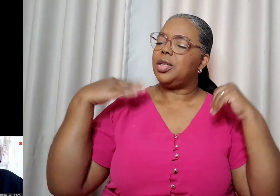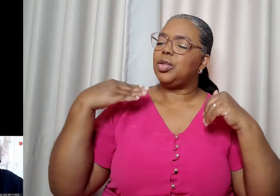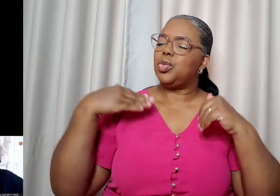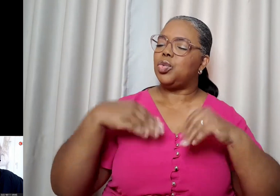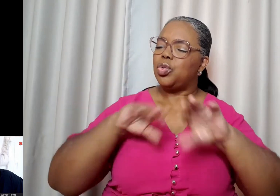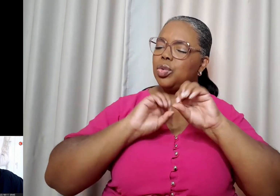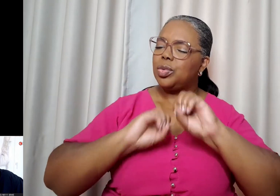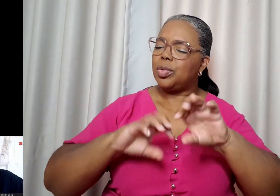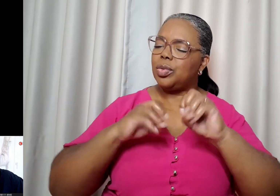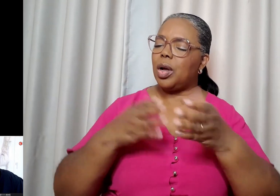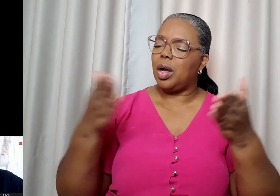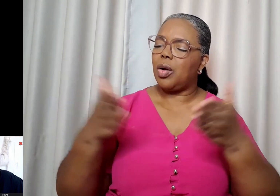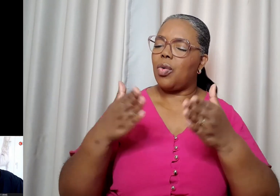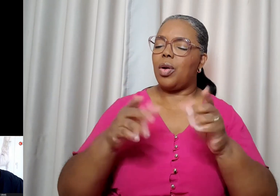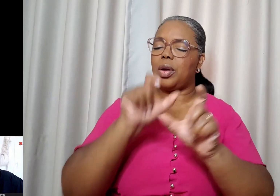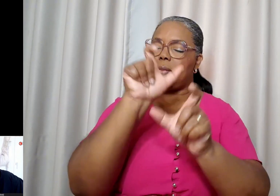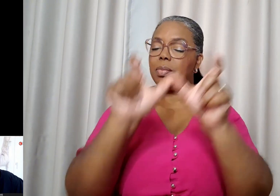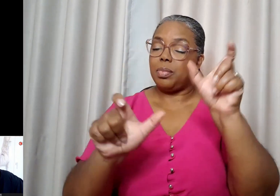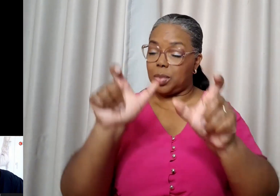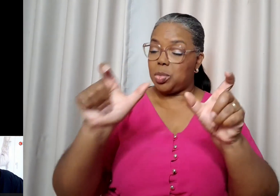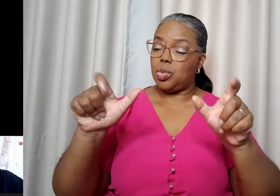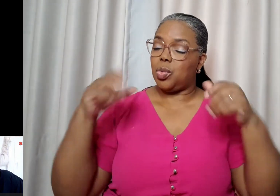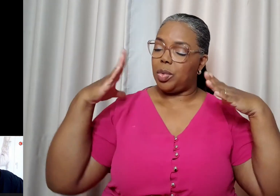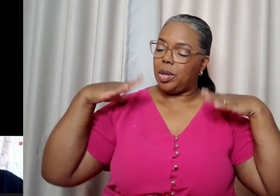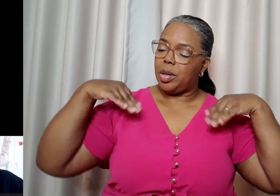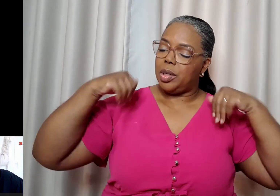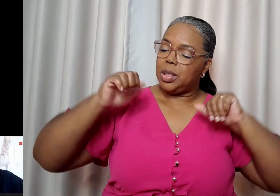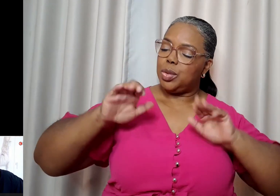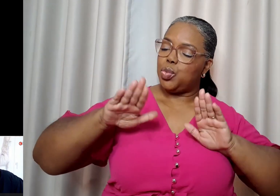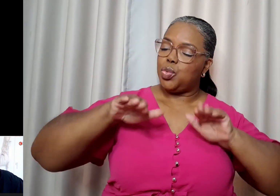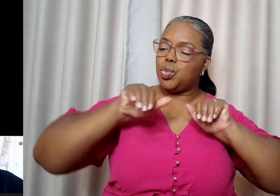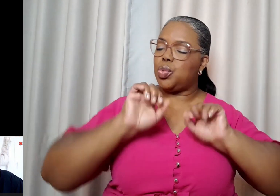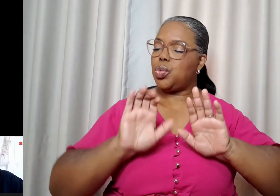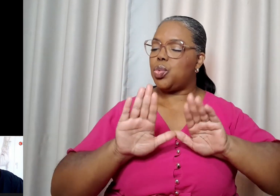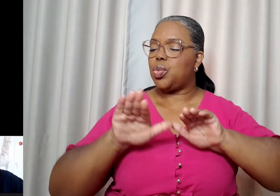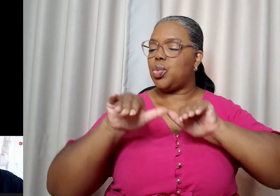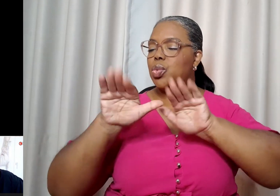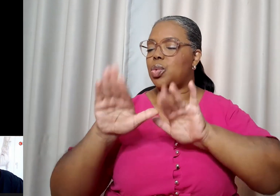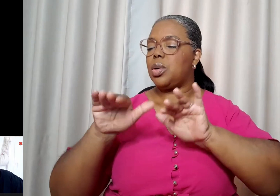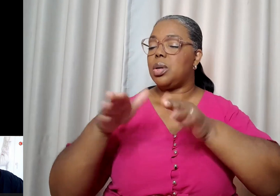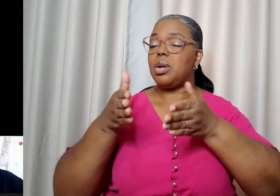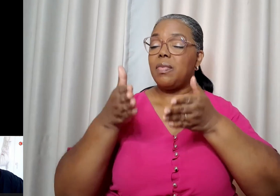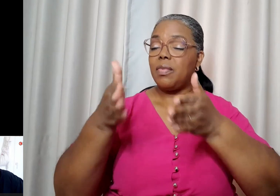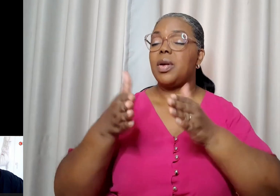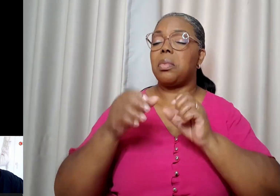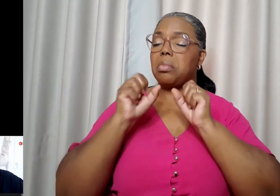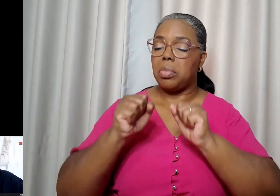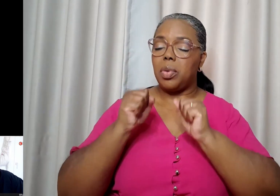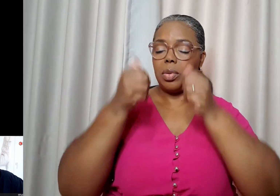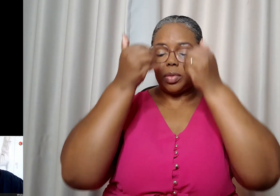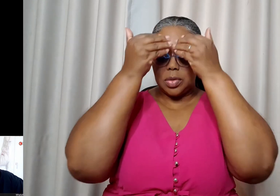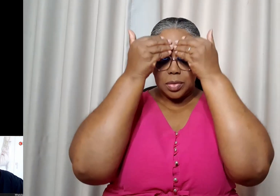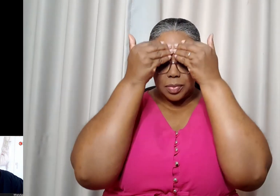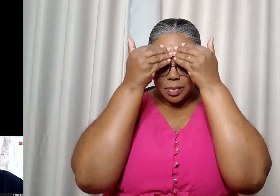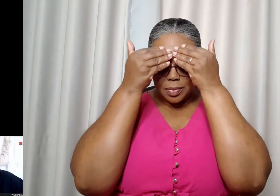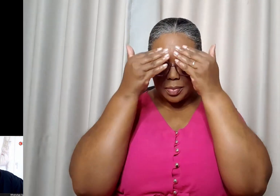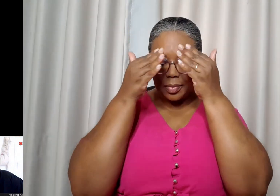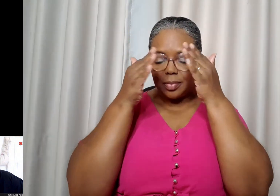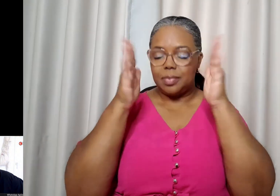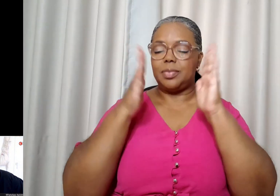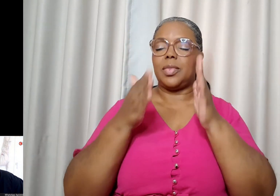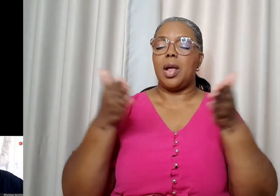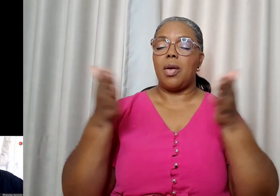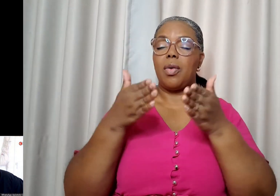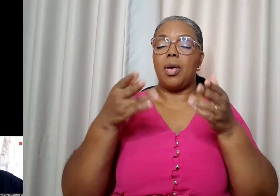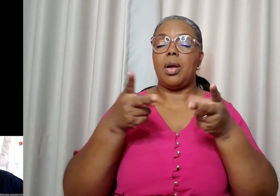agora, aonde essas pessoas estiverem, para que elas possam, Senhor, abrir a sua mente agora, para ver que elas são